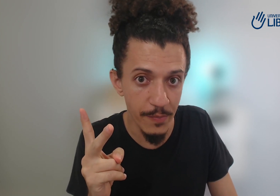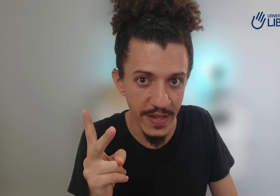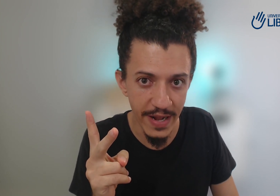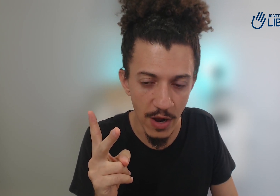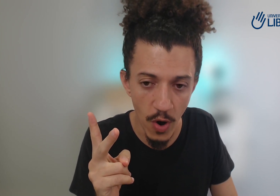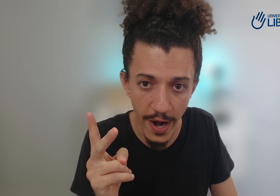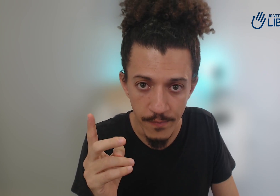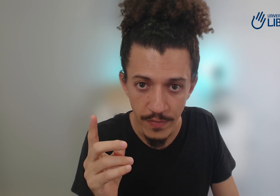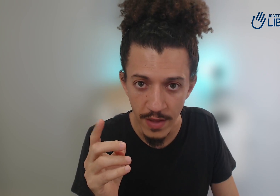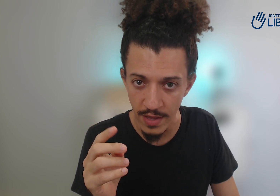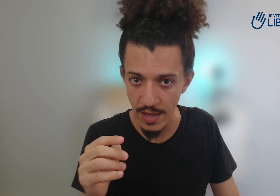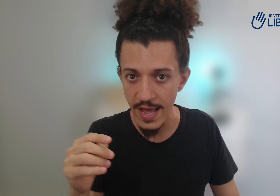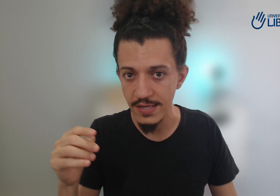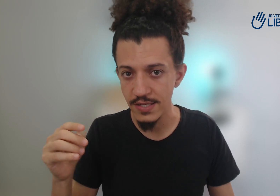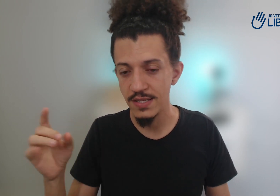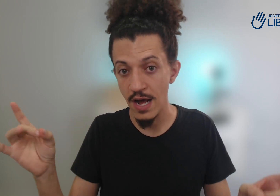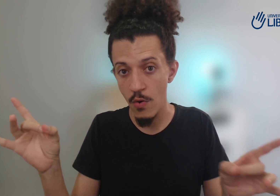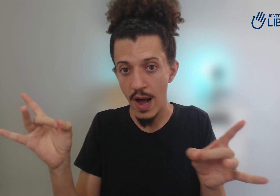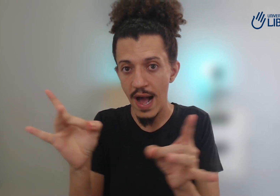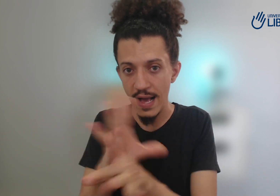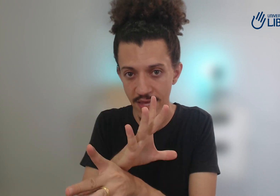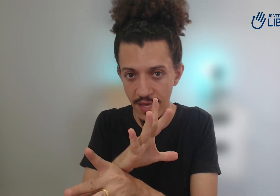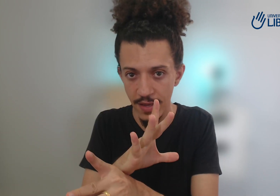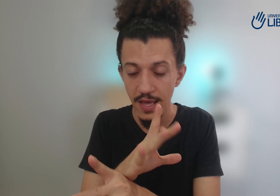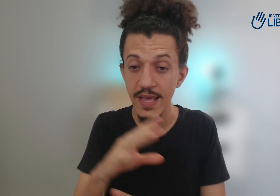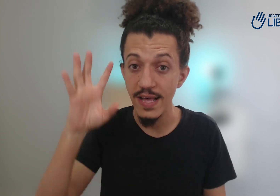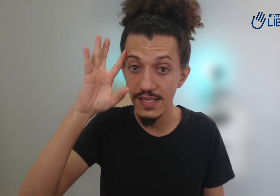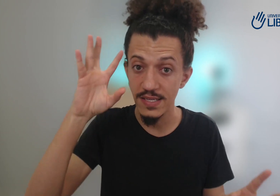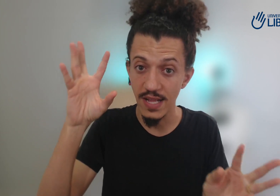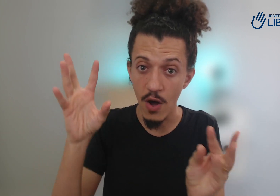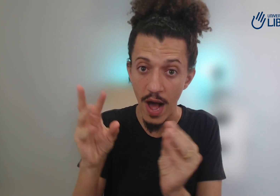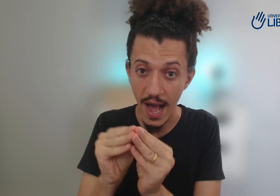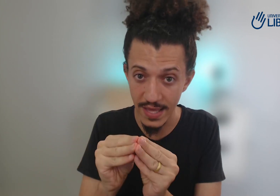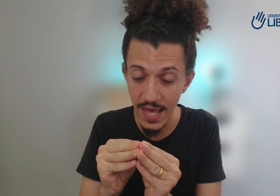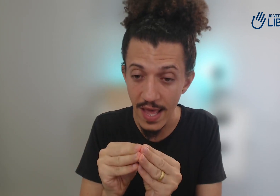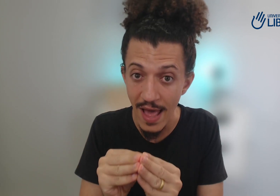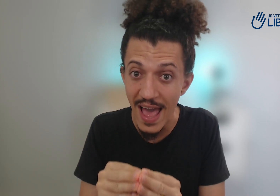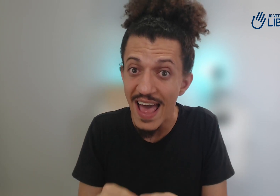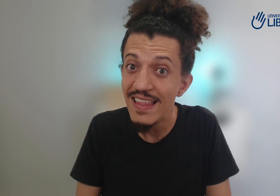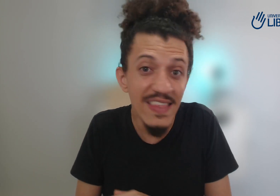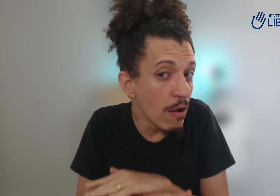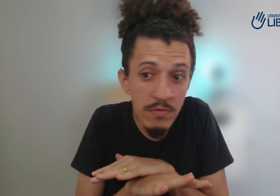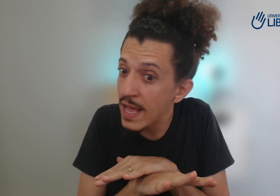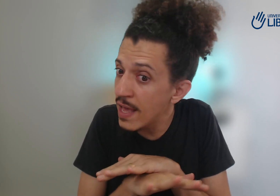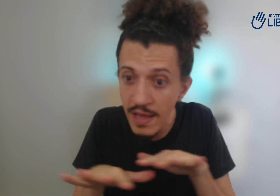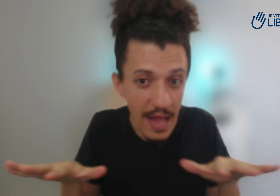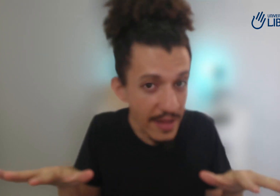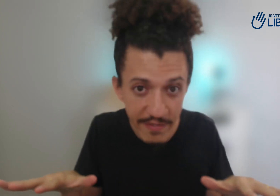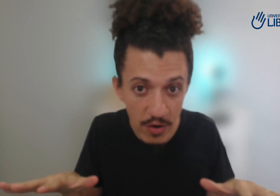aprender agora, esse sinal aqui e esse sinal aqui, não tem nada a ver com